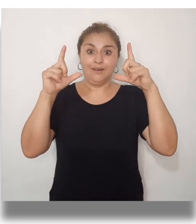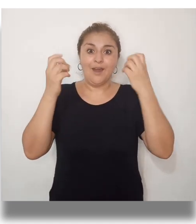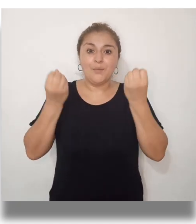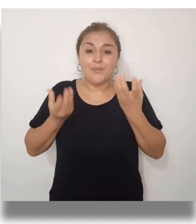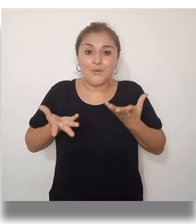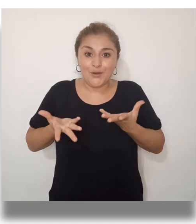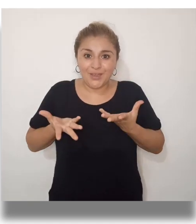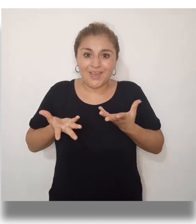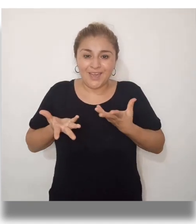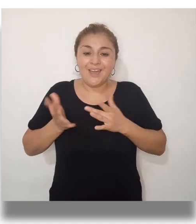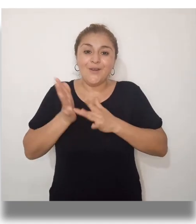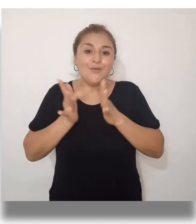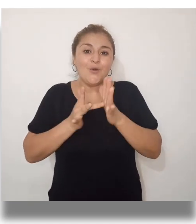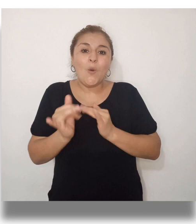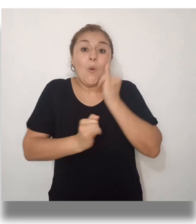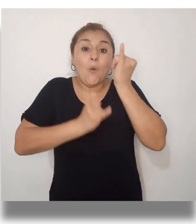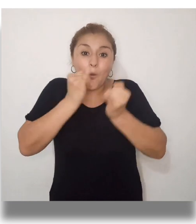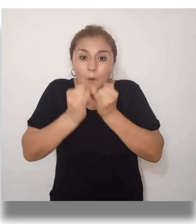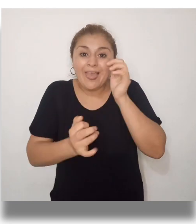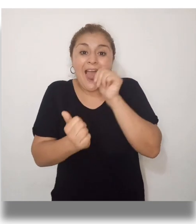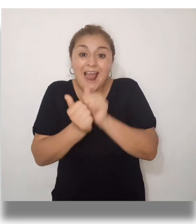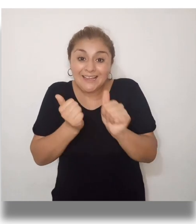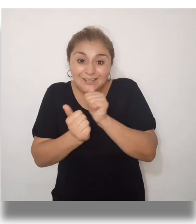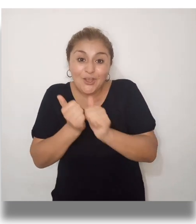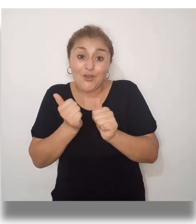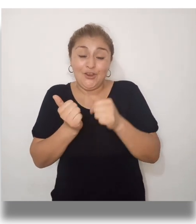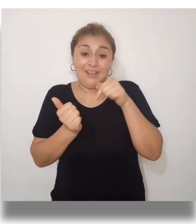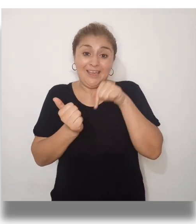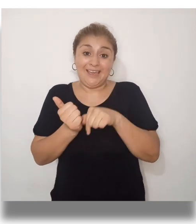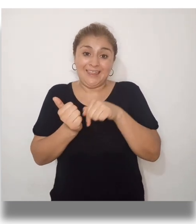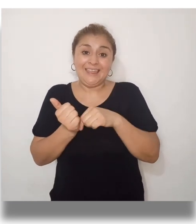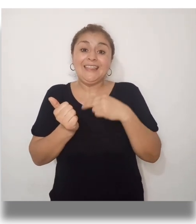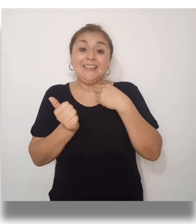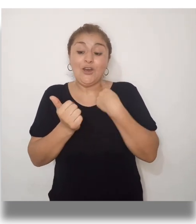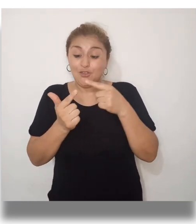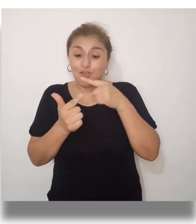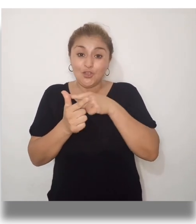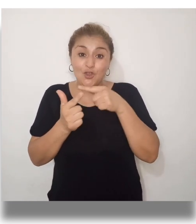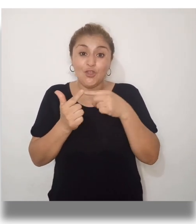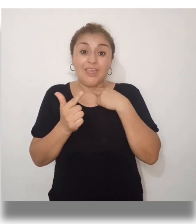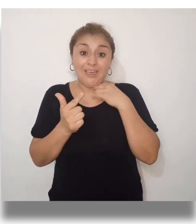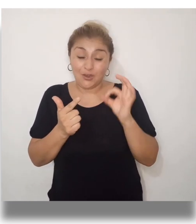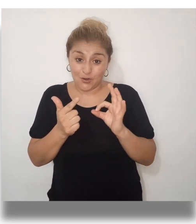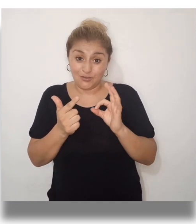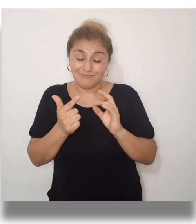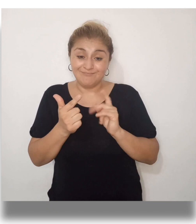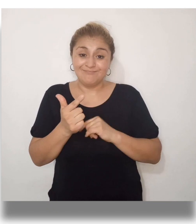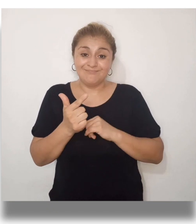sobre lo que pasa en la otra parte el hijo mayor de esta familia